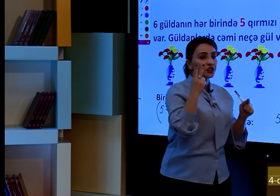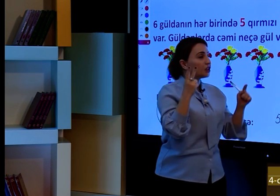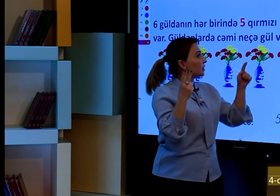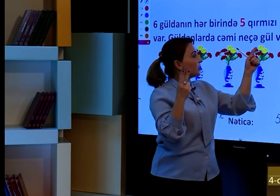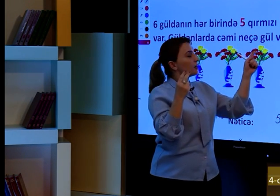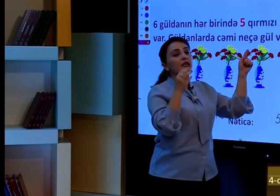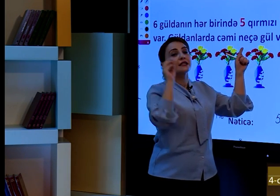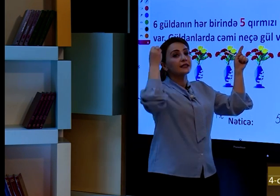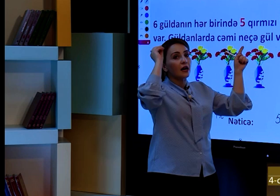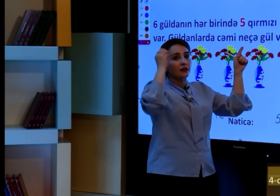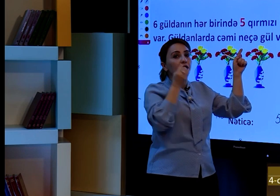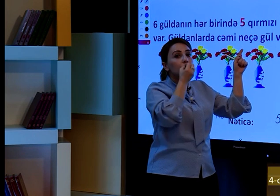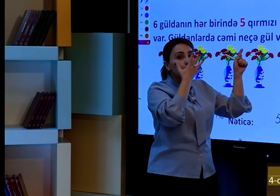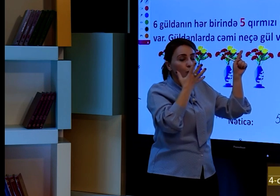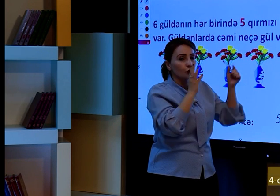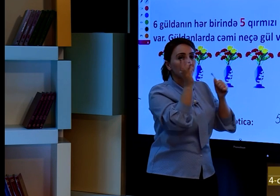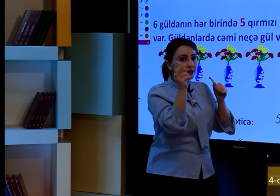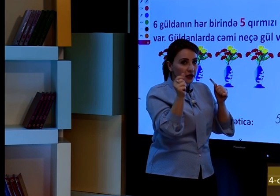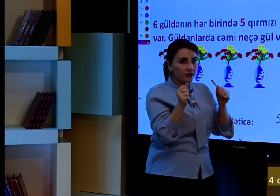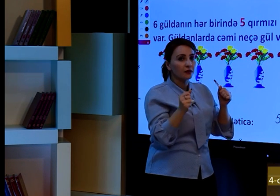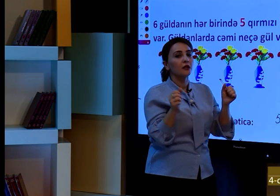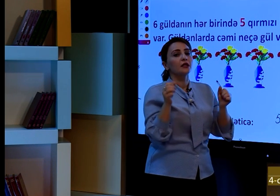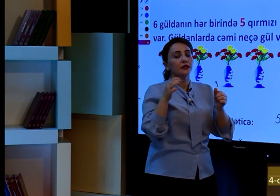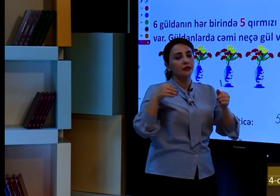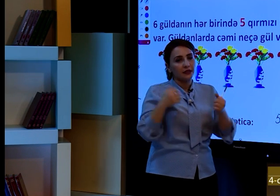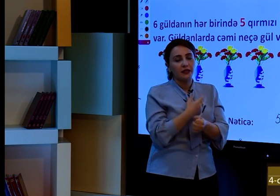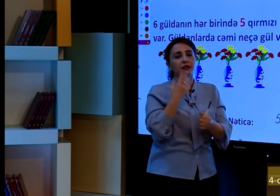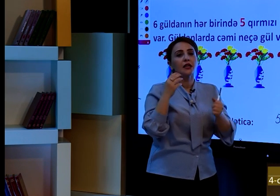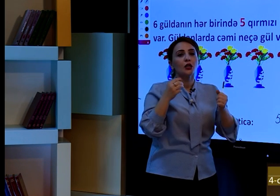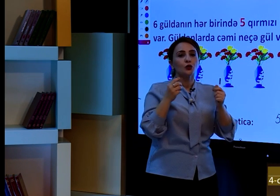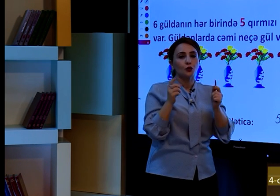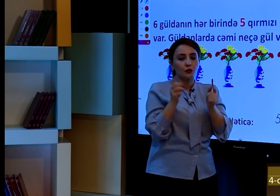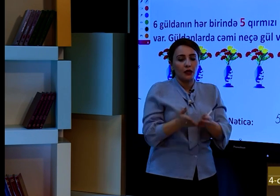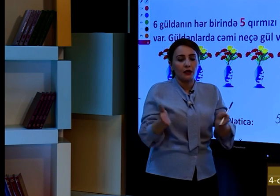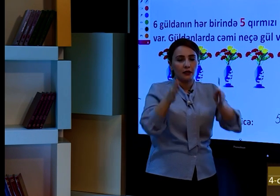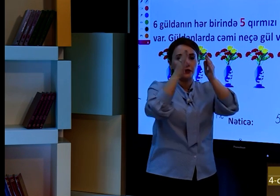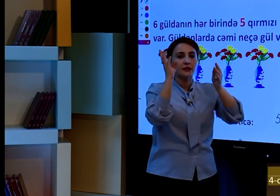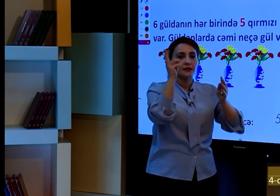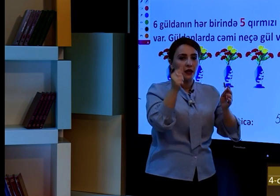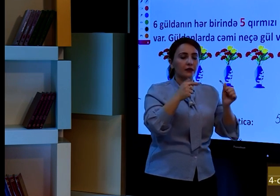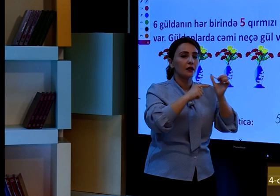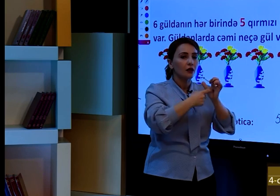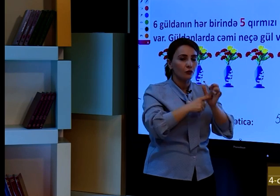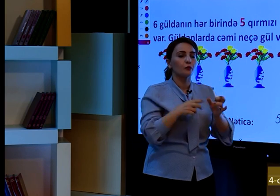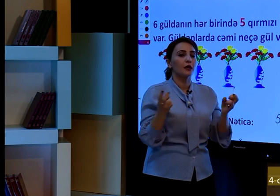2 sarı gülün sayını yenə də güldanların sayına